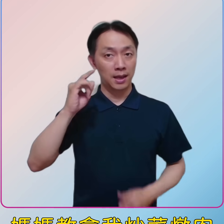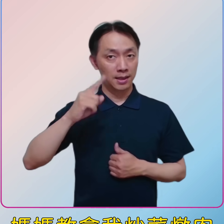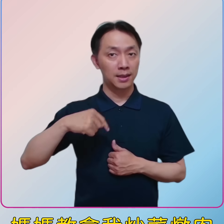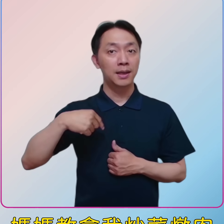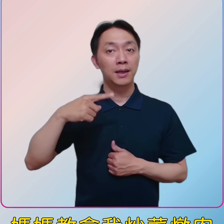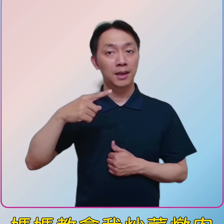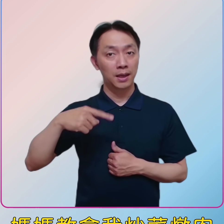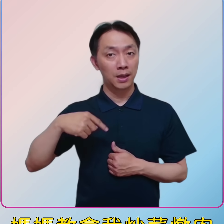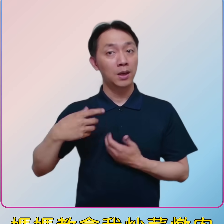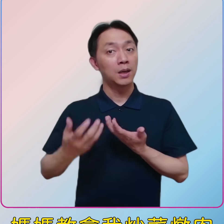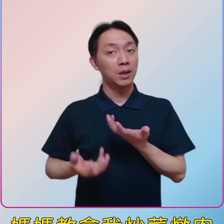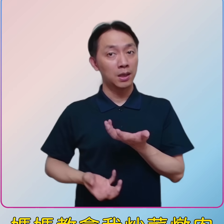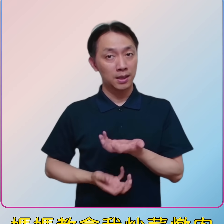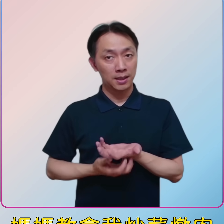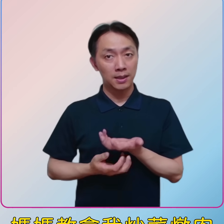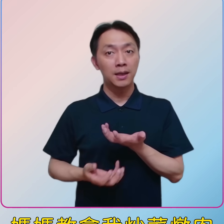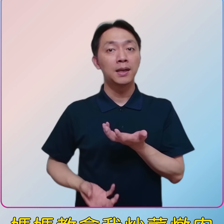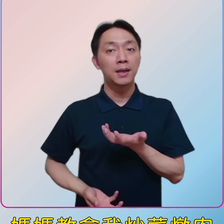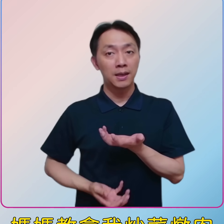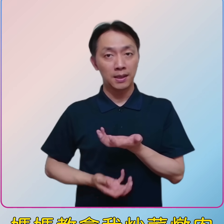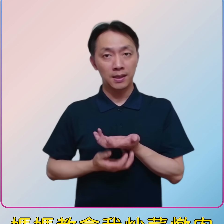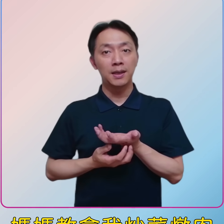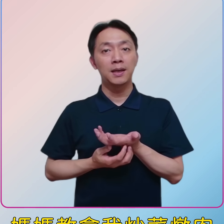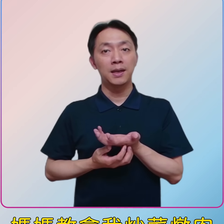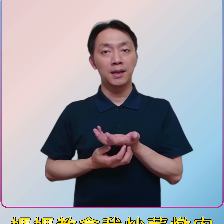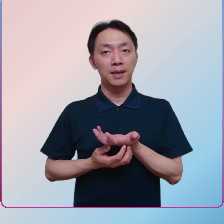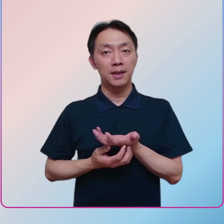妈妈教会我炒菜炖肉，